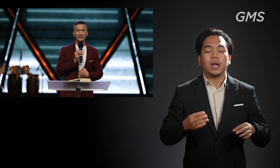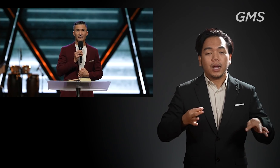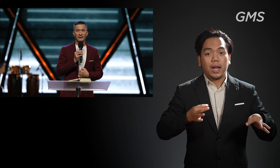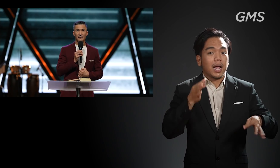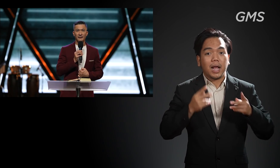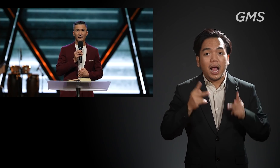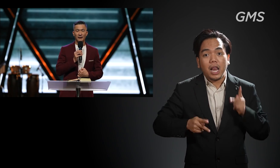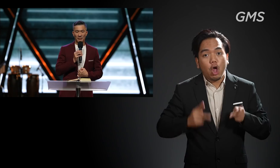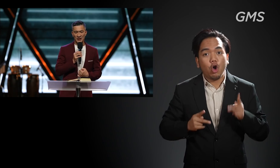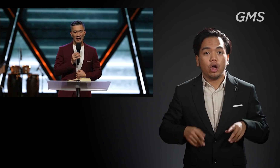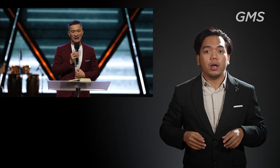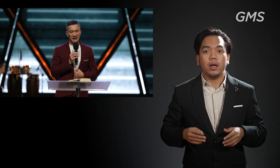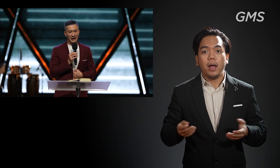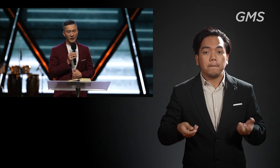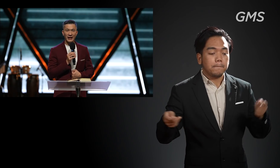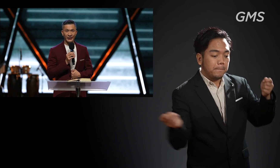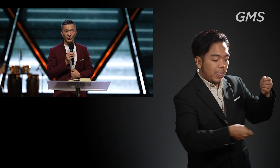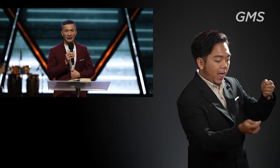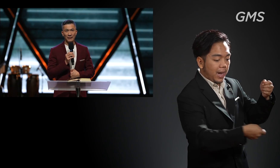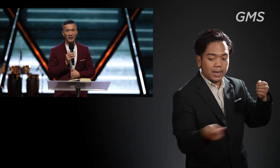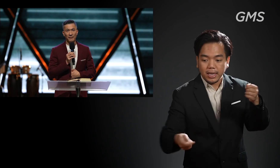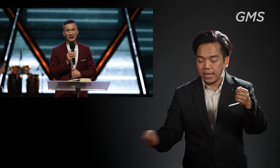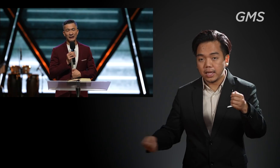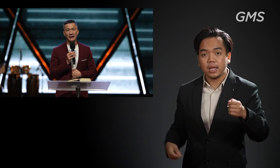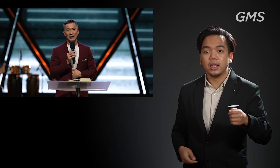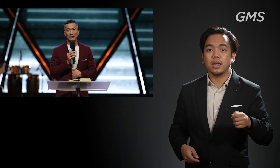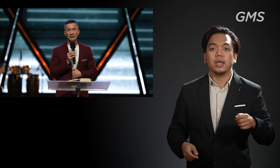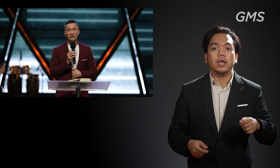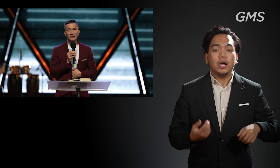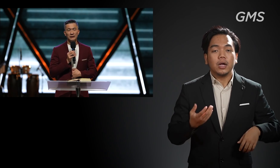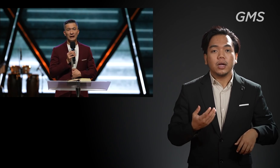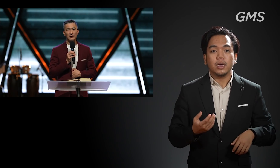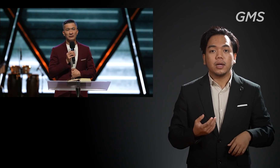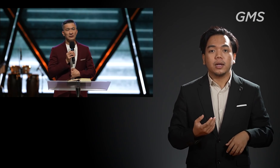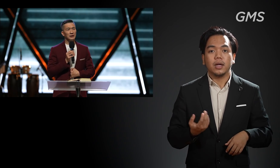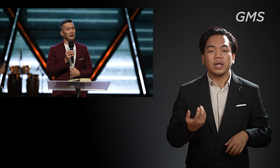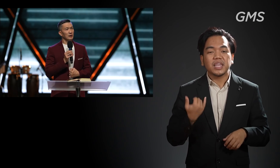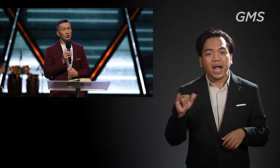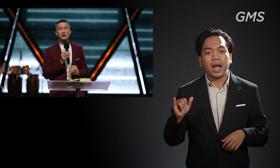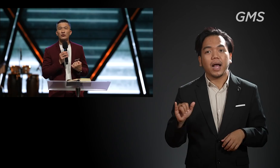kantongnya. Misalkan jikalau dia itu adalah petani yang